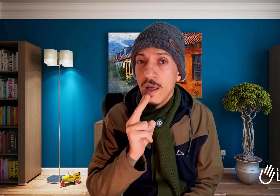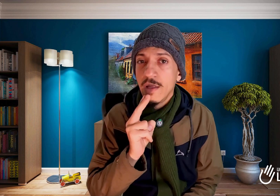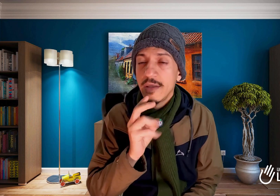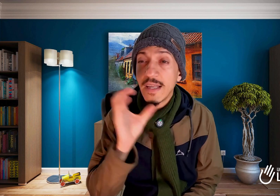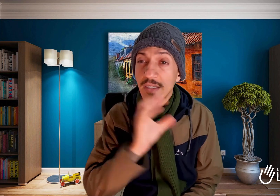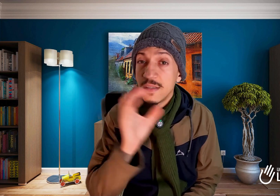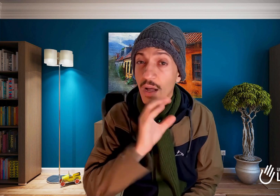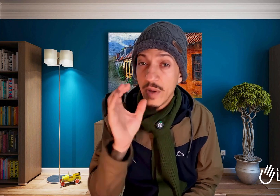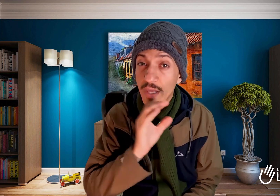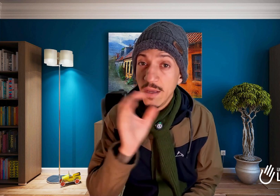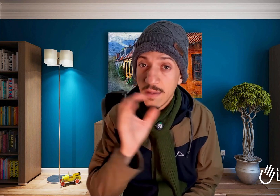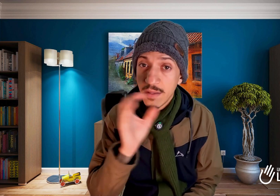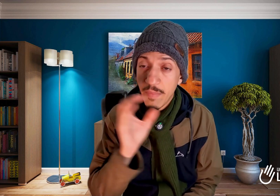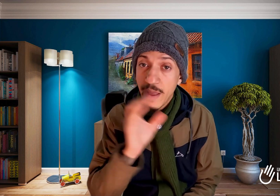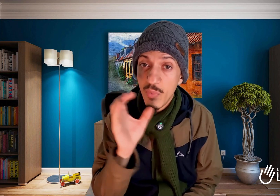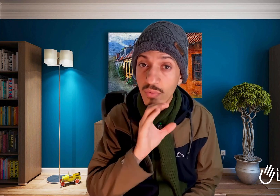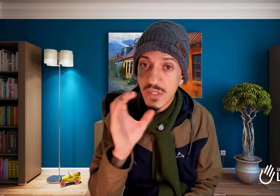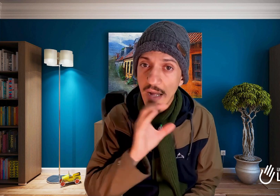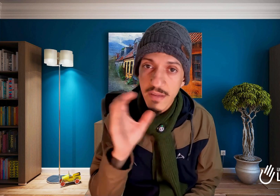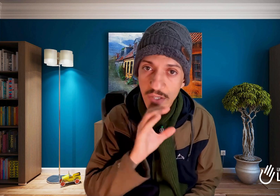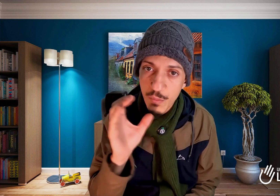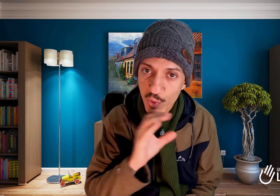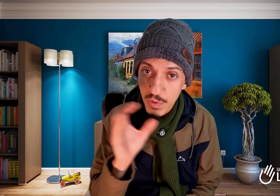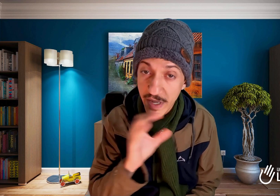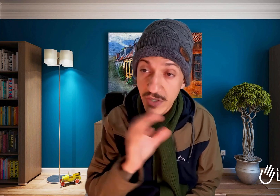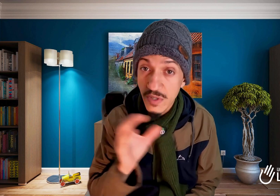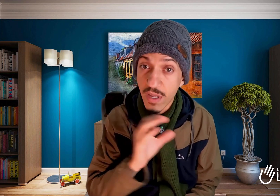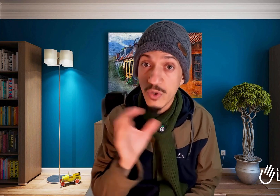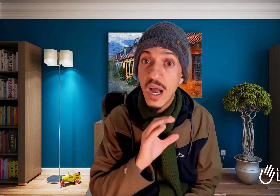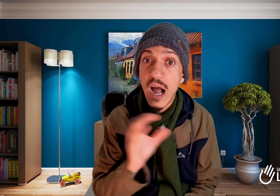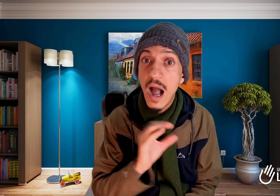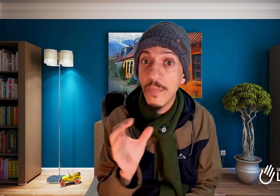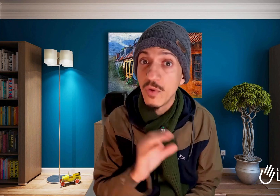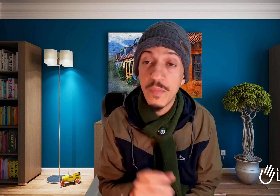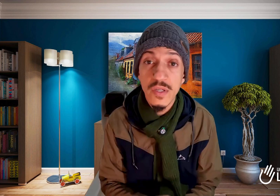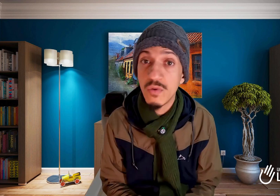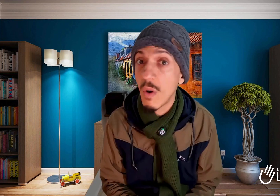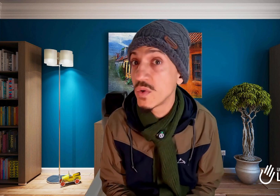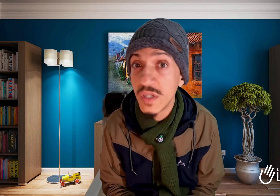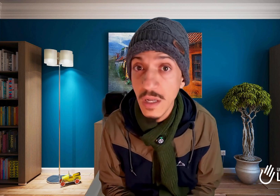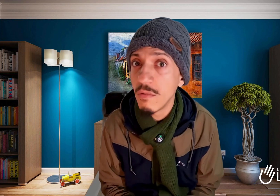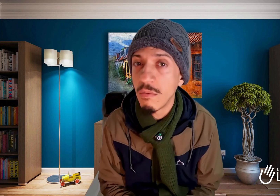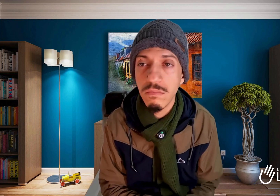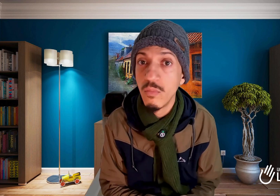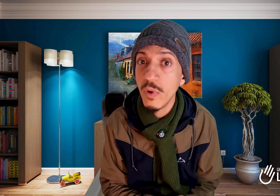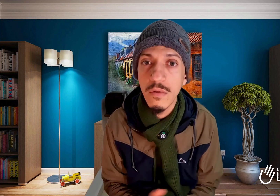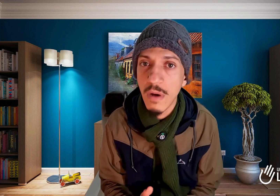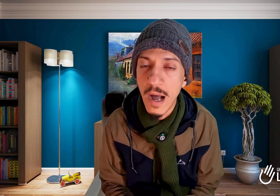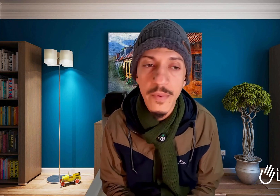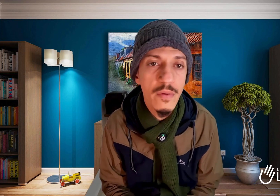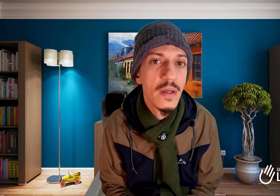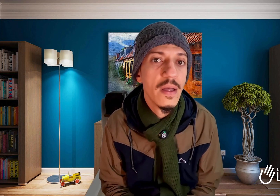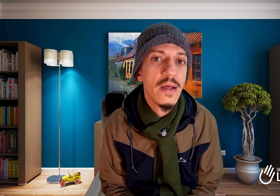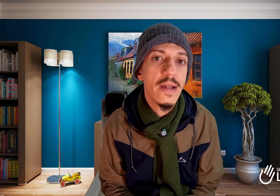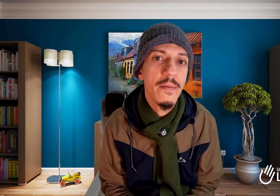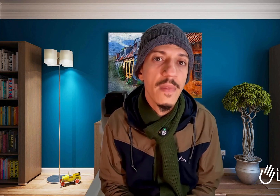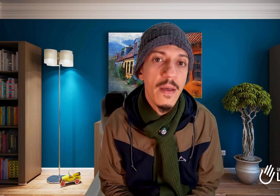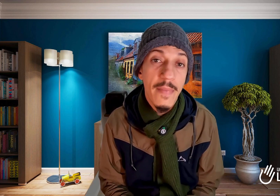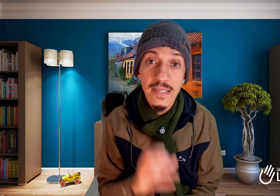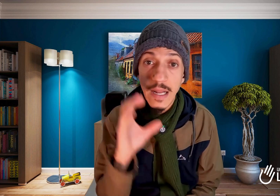Esse sinal aqui também é muito usado nesse tipo de contexto, é o sinal de rápido. Eu preciso de um auxílio muito rápido. né? Mas ele é parecido